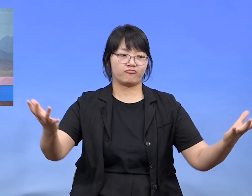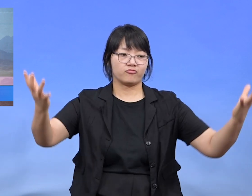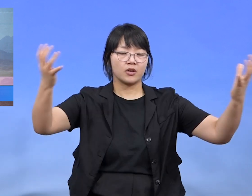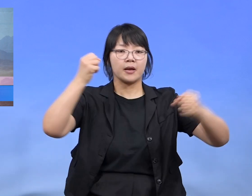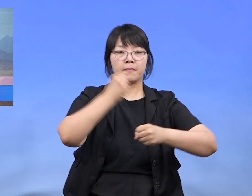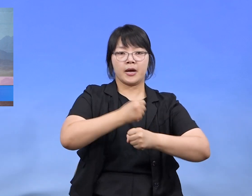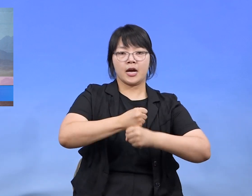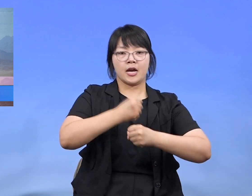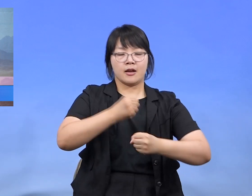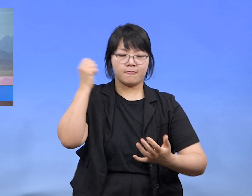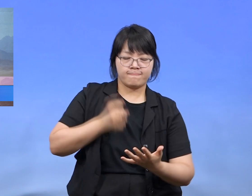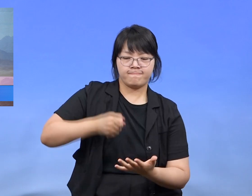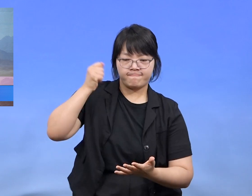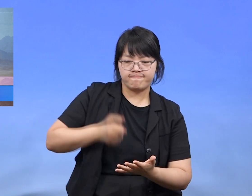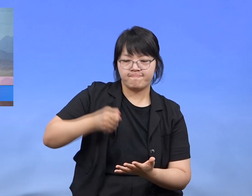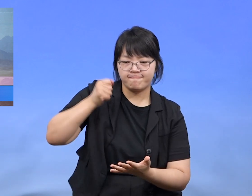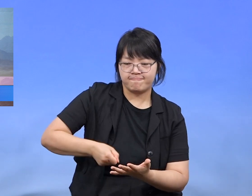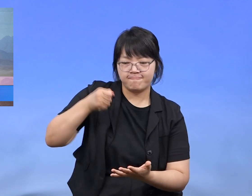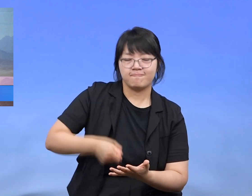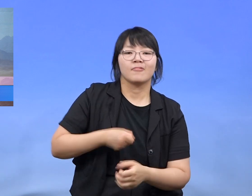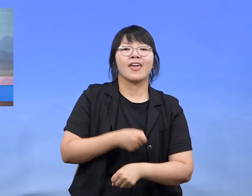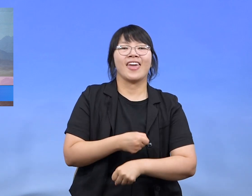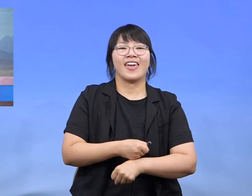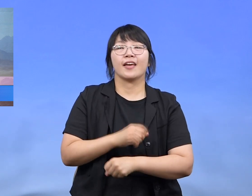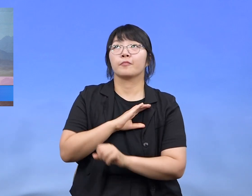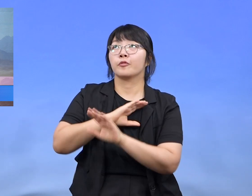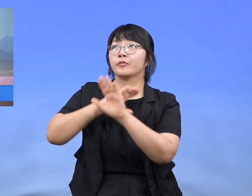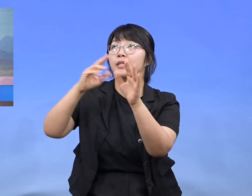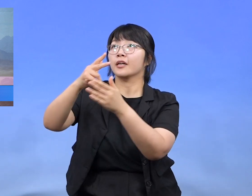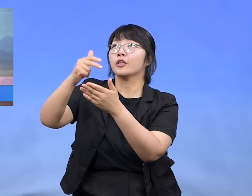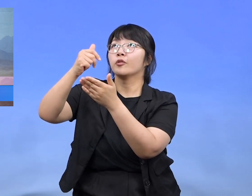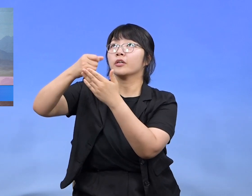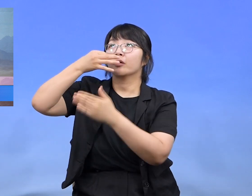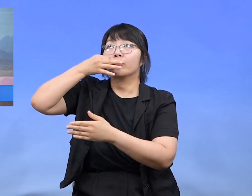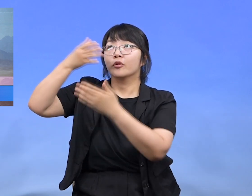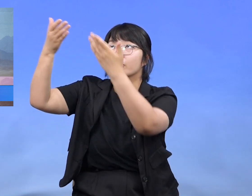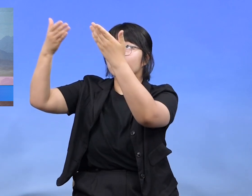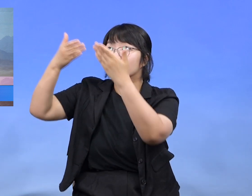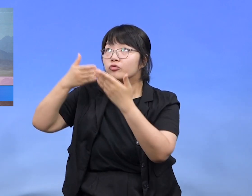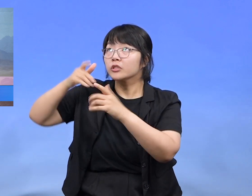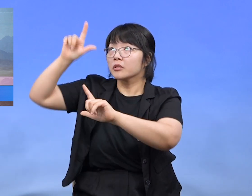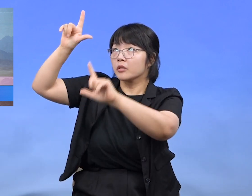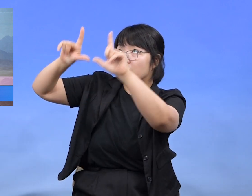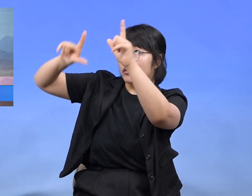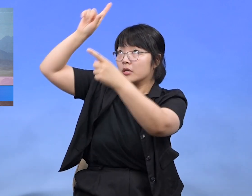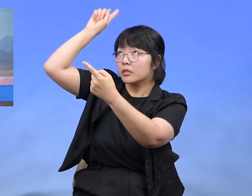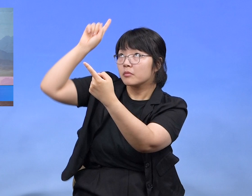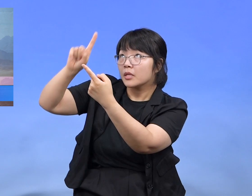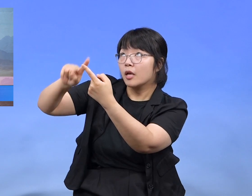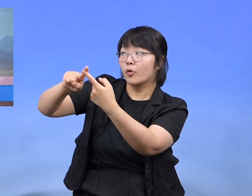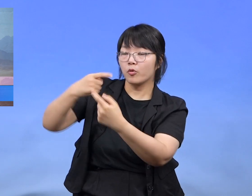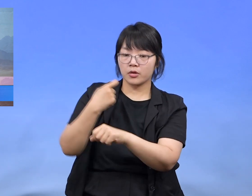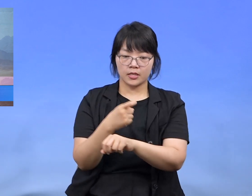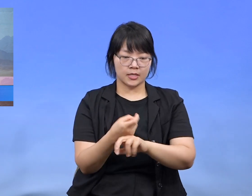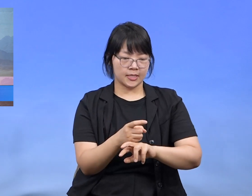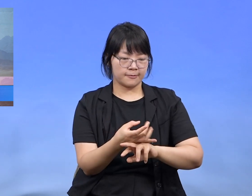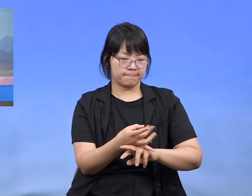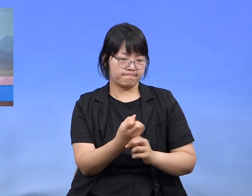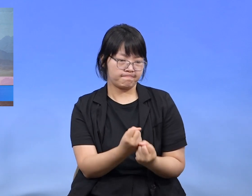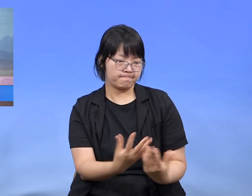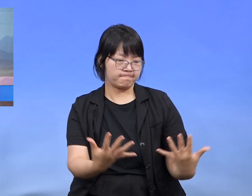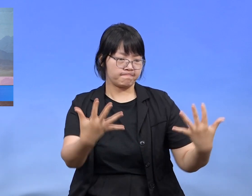것이라. 모세가 여호와께서 자기에게 보이신 양식을 따라 이 등잔대를 만들었더라.